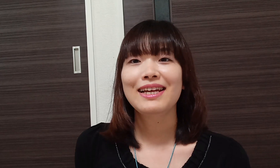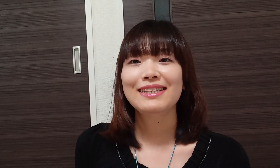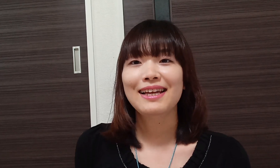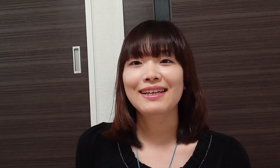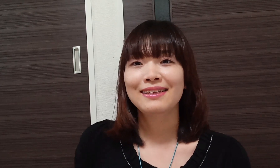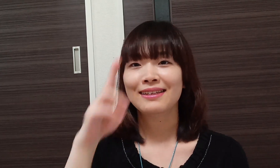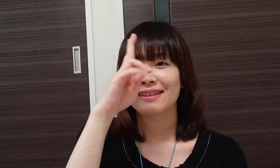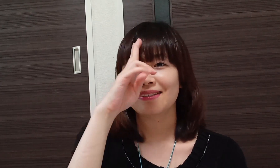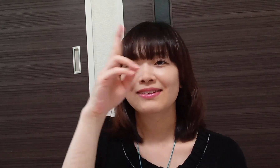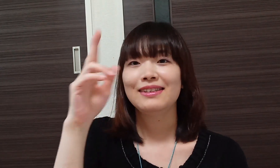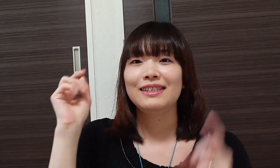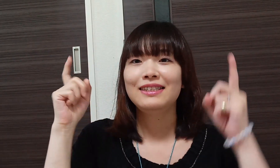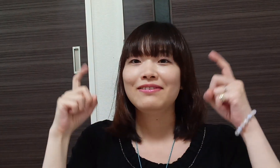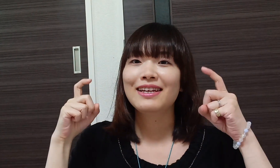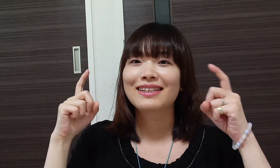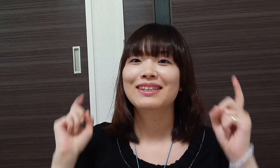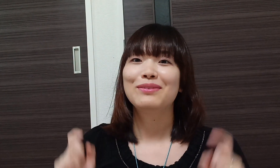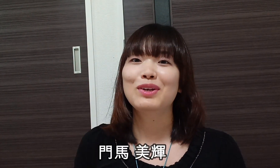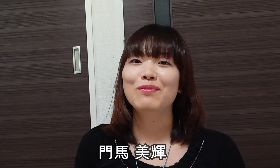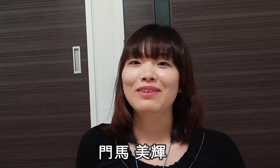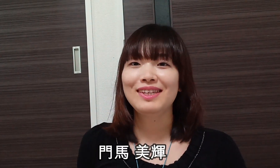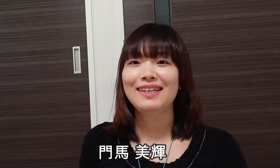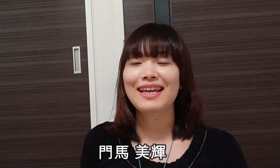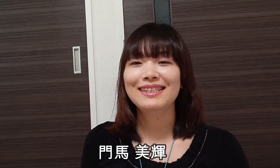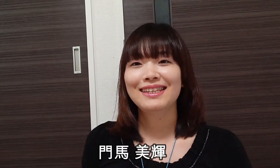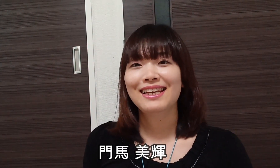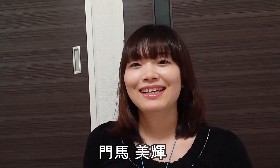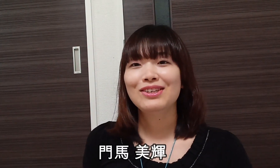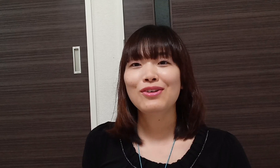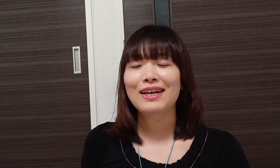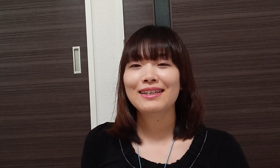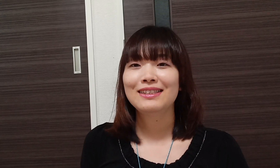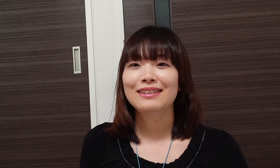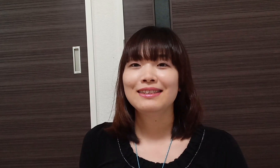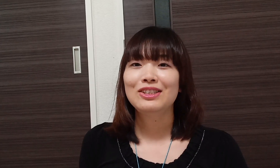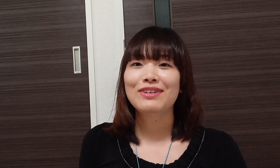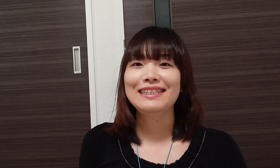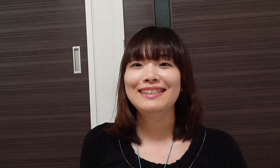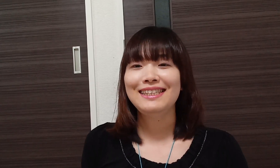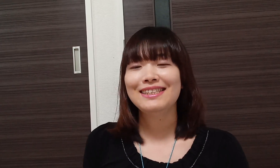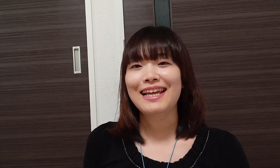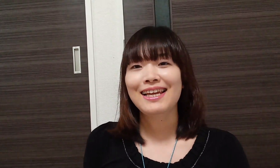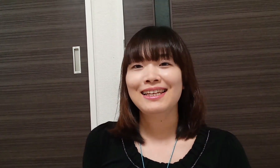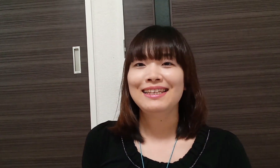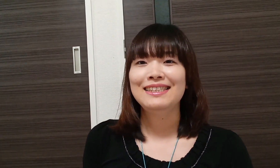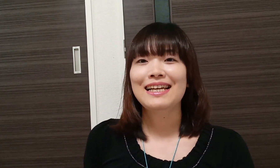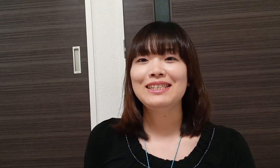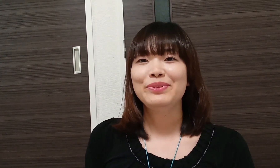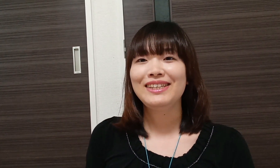皆さん、こんにちは。モンマミキです。今日は手話シリーズで久しぶり